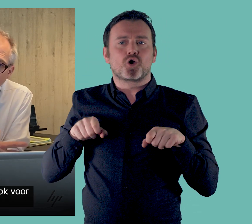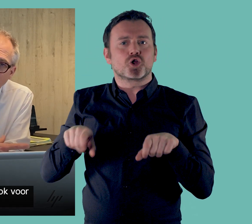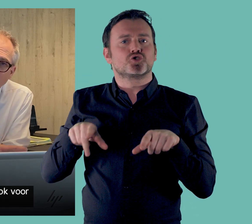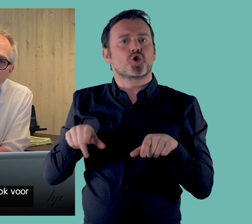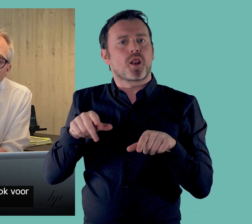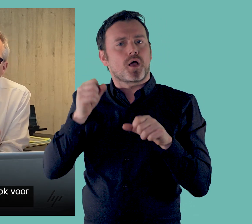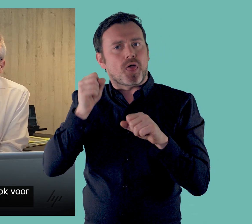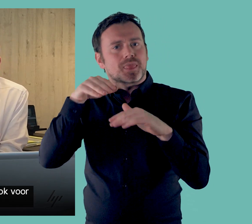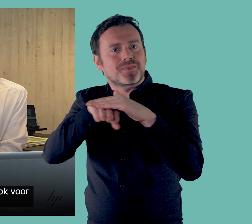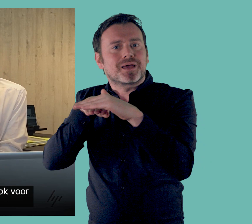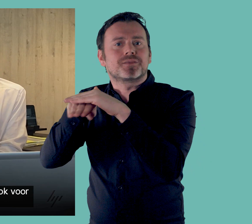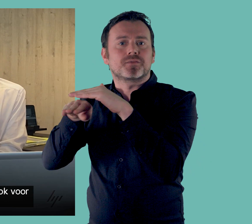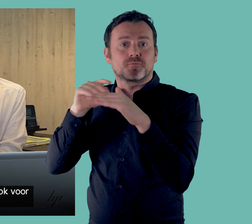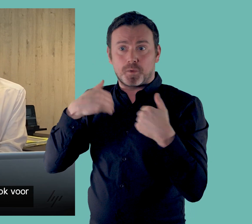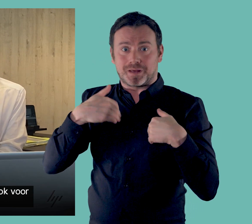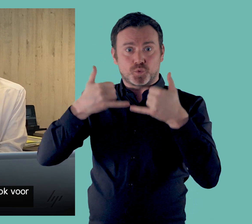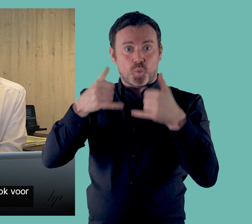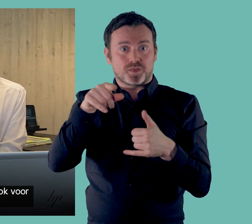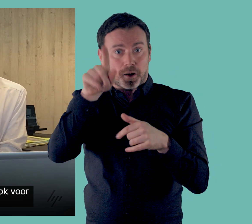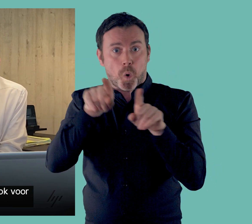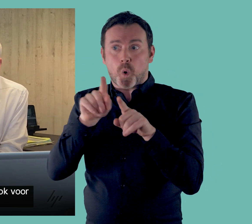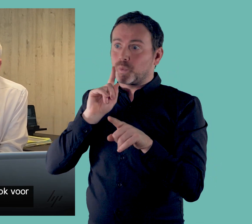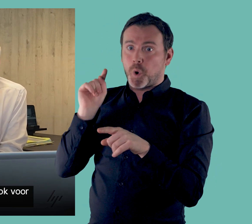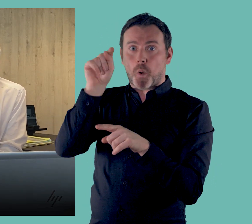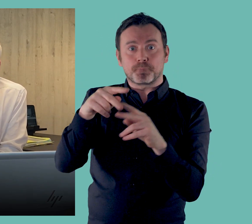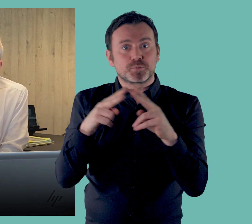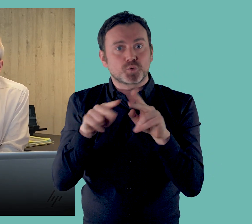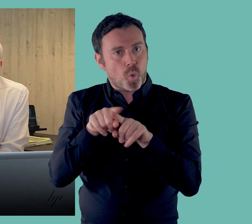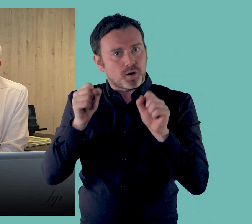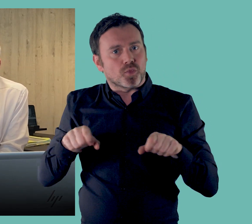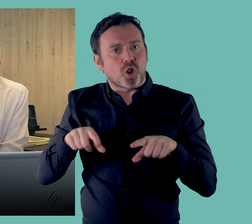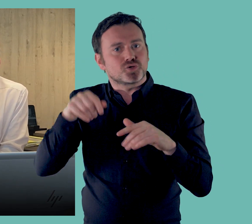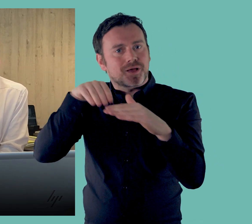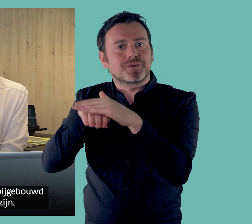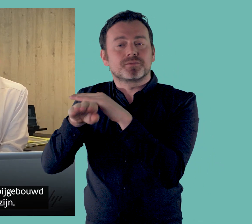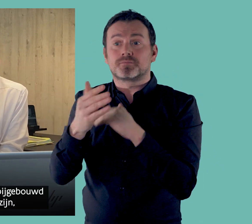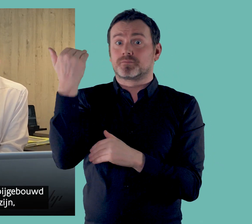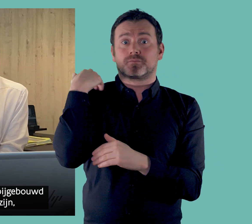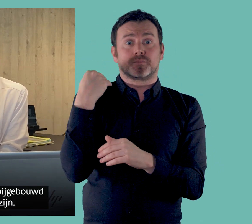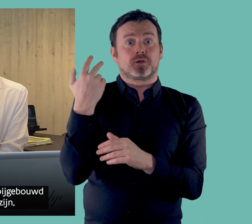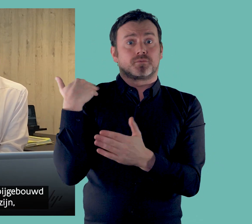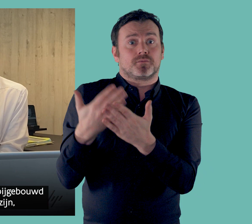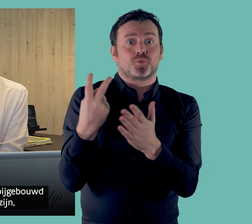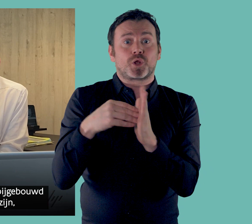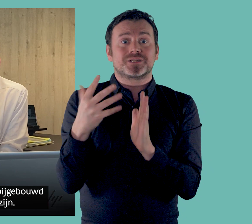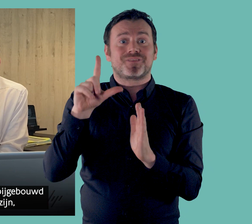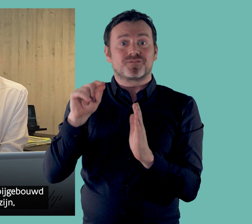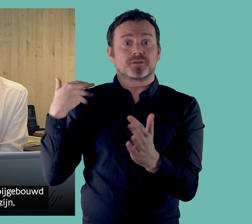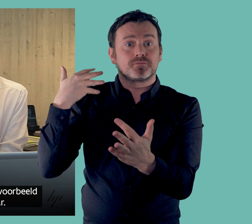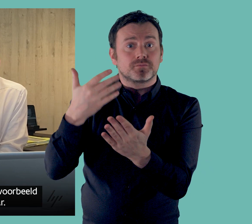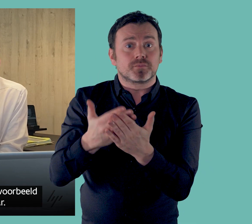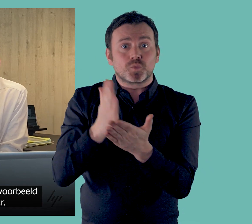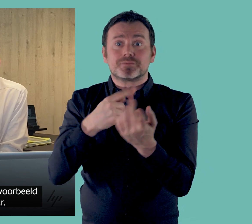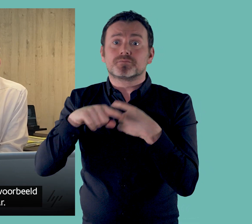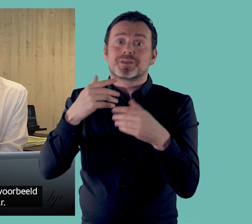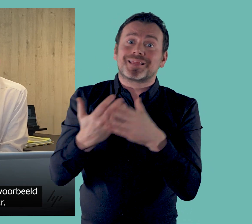voor bewoners, maar ook voor rolstoelbezoek. En sinds 2015 alle nieuwe woningen die bijgebouwd zijn of gerenoveerd zijn,